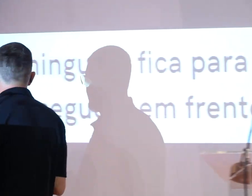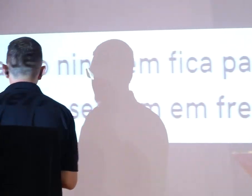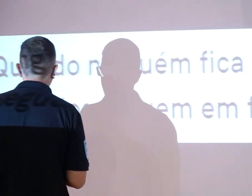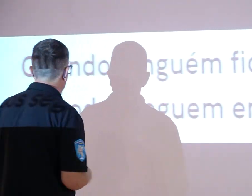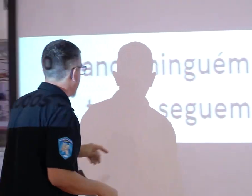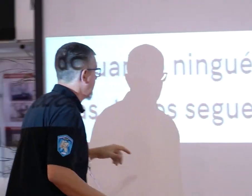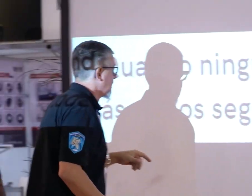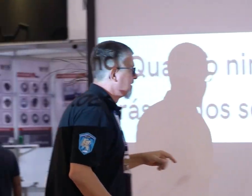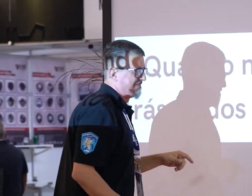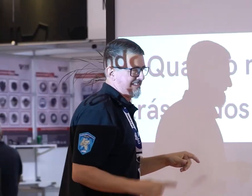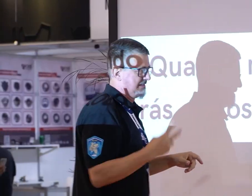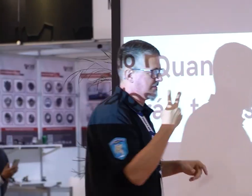Olha só.